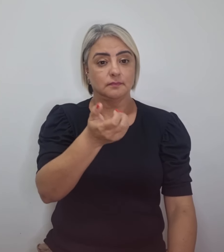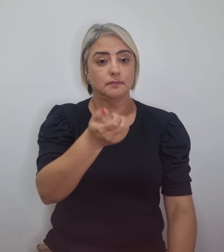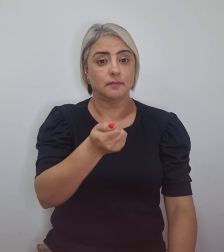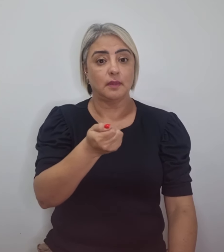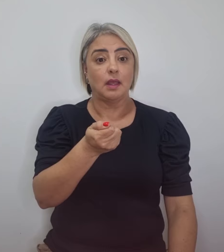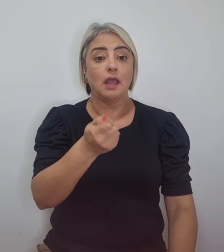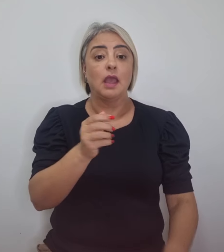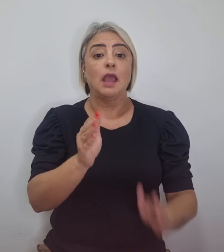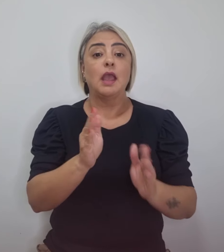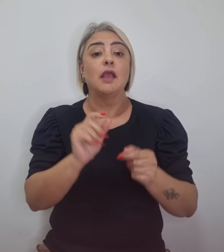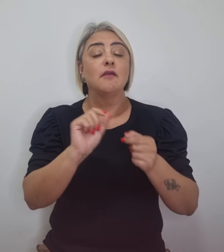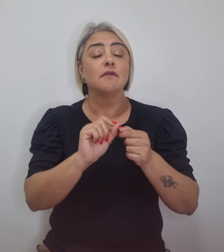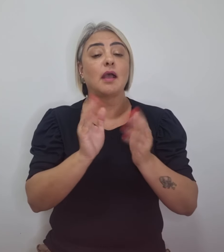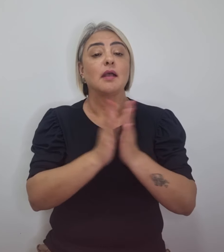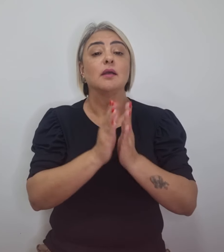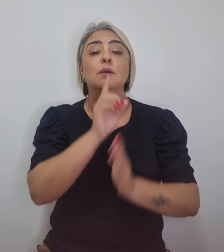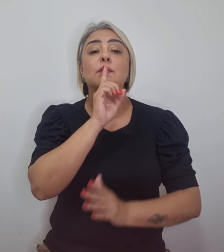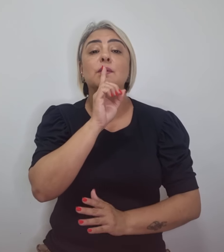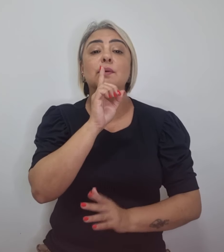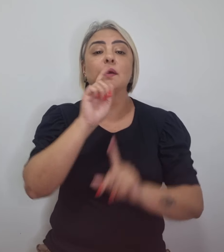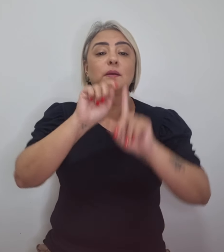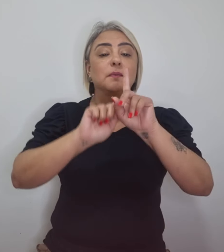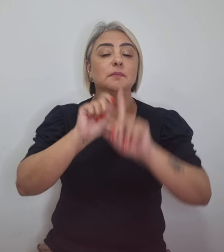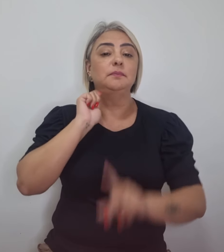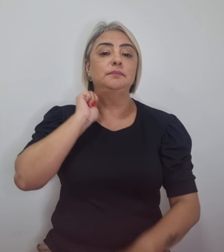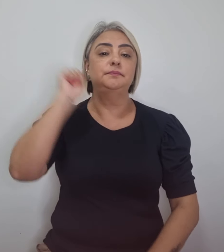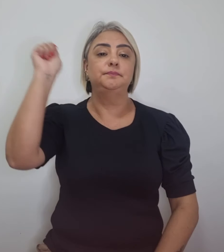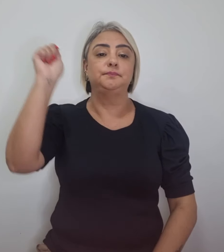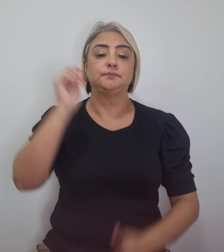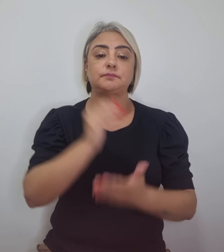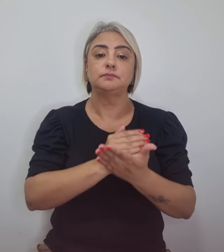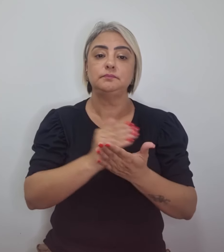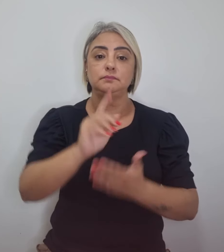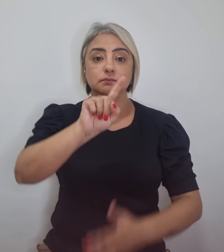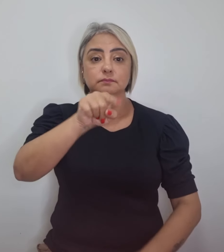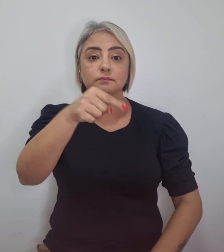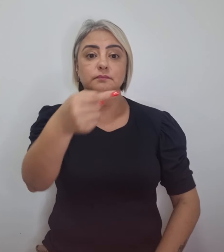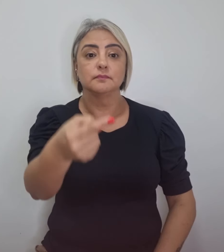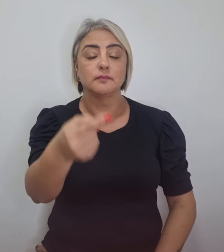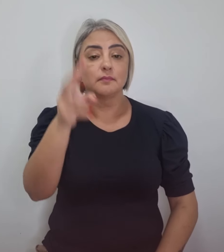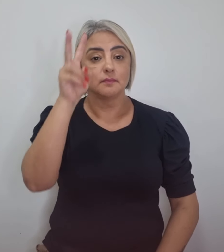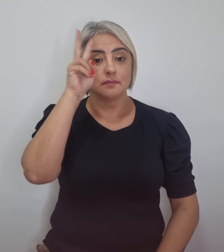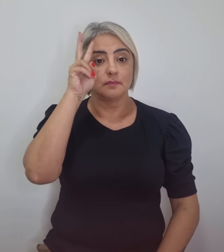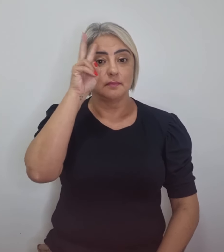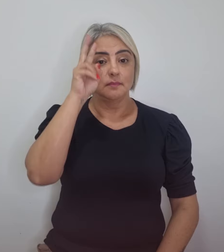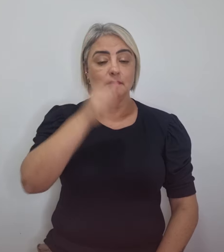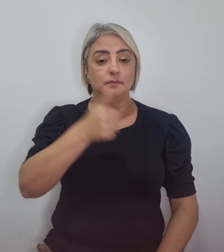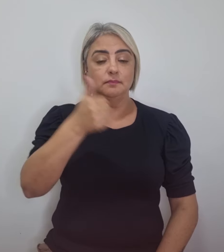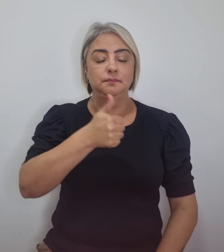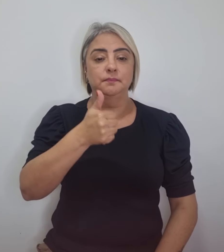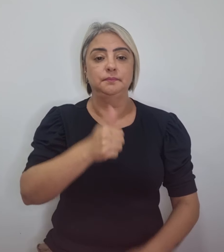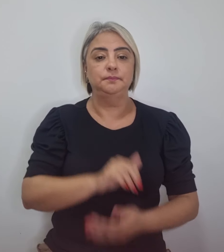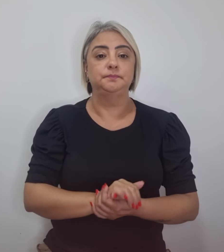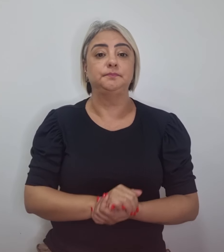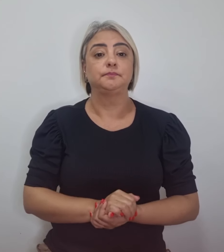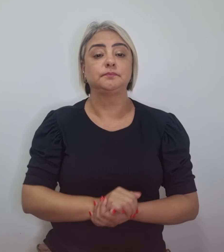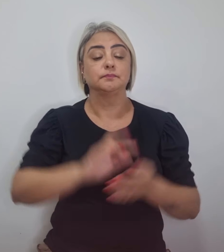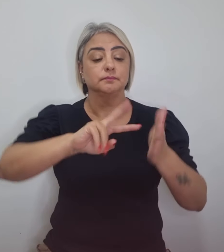fazem aniversário no mês de abril, começa na próxima segunda-feira primeiro. O Simpro lembra